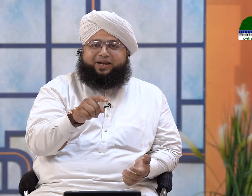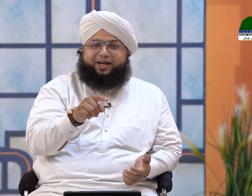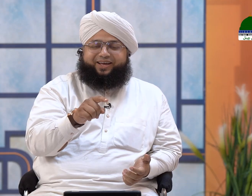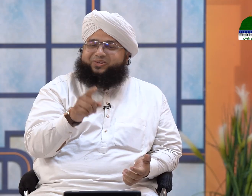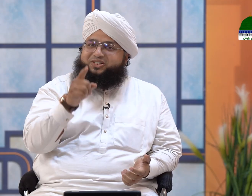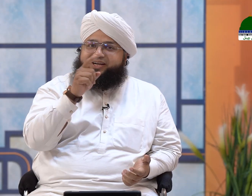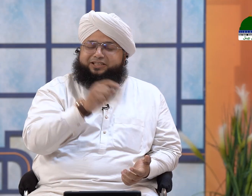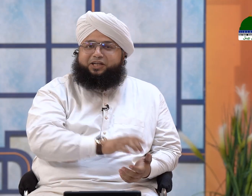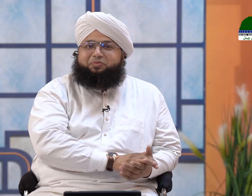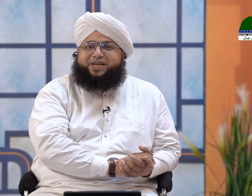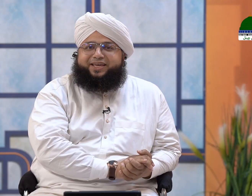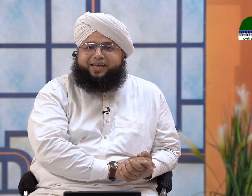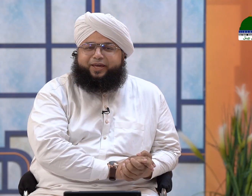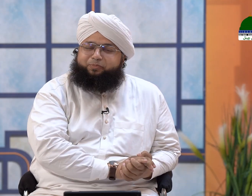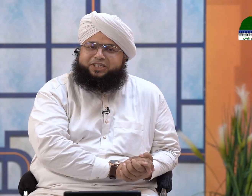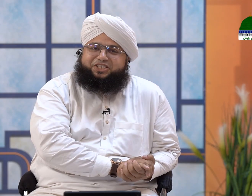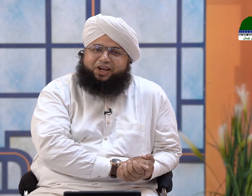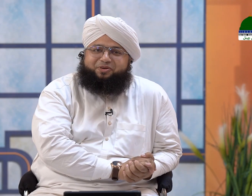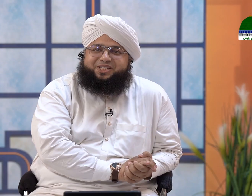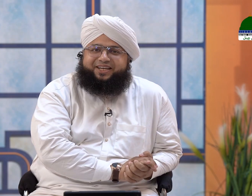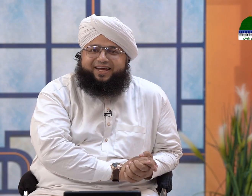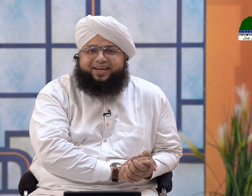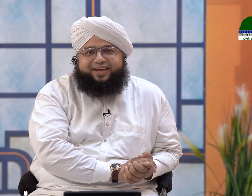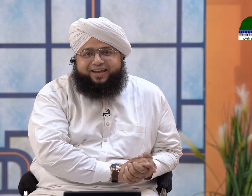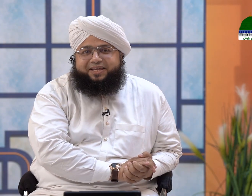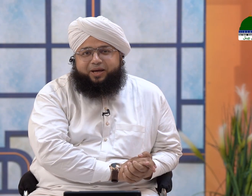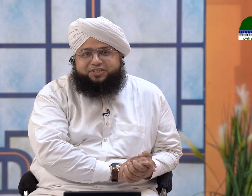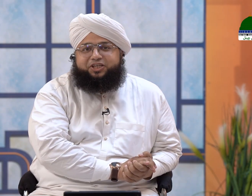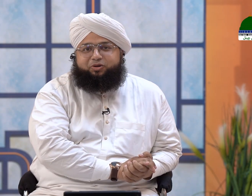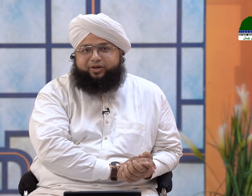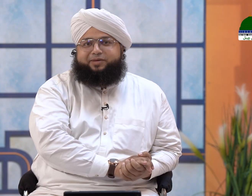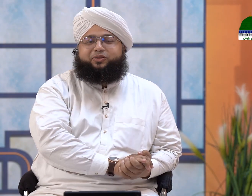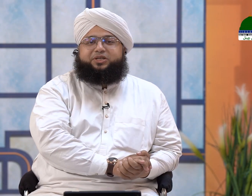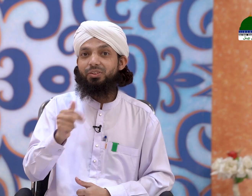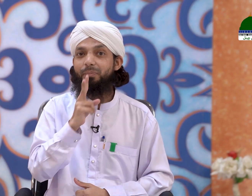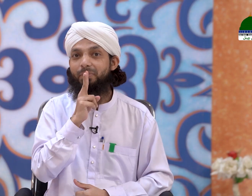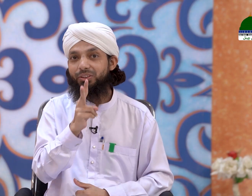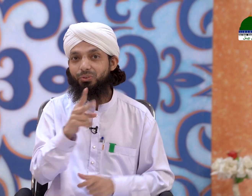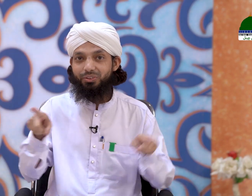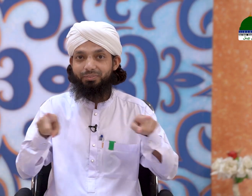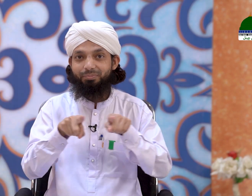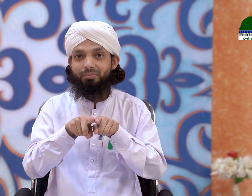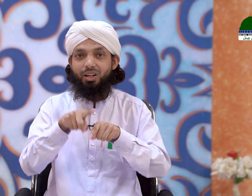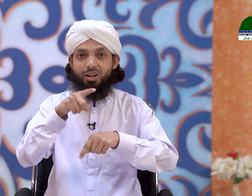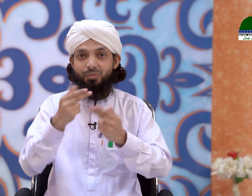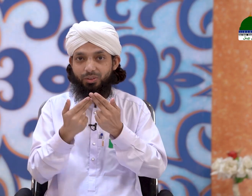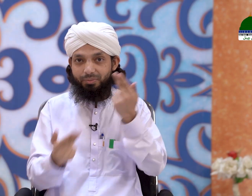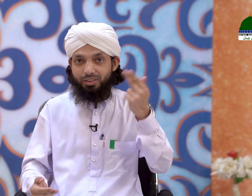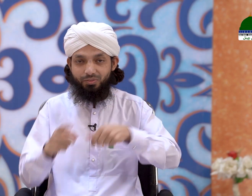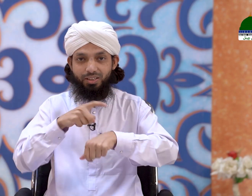کرنا ہے، تو انشاءاللہ جنت میں جائیں گے۔ یہ ہم نے اس کے اشارے بھی سیکھ لیے ہیں۔ انہی اچھی اور پیاری باتوں کے ساتھ ہمارے پروگرام کا وقت ختم ہوا۔ آپ سے ملاقات